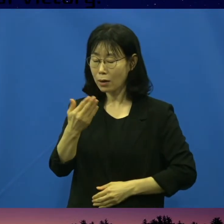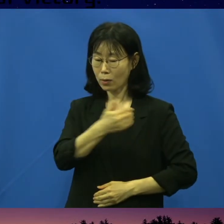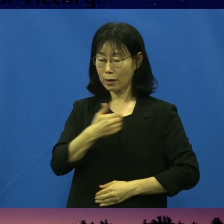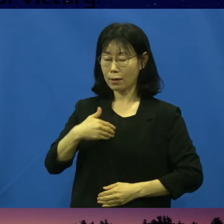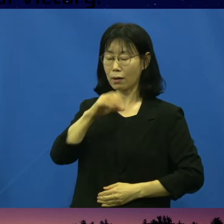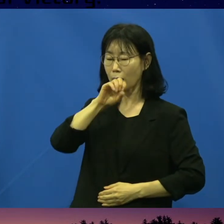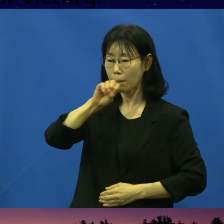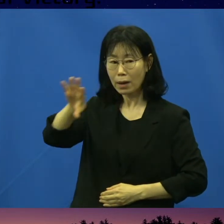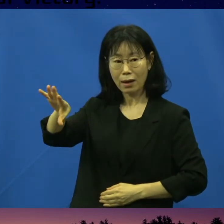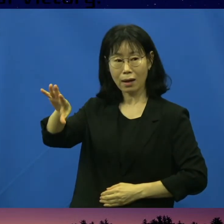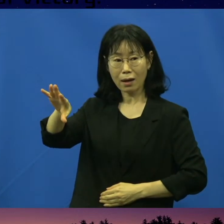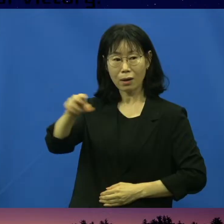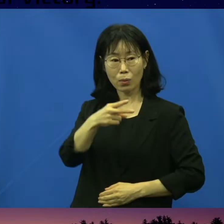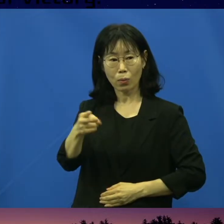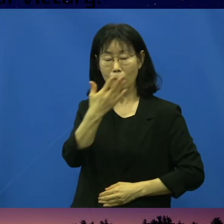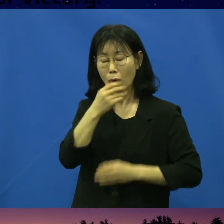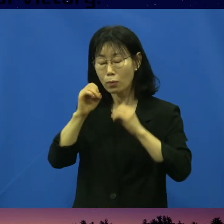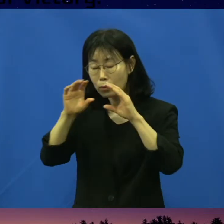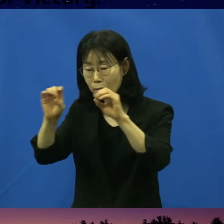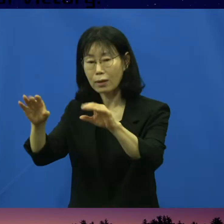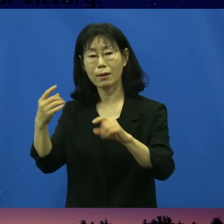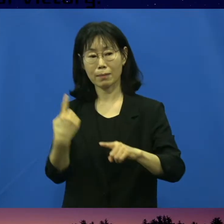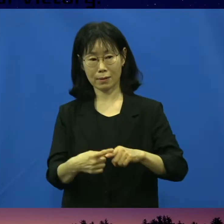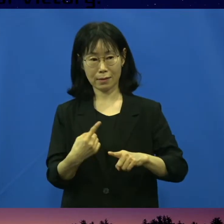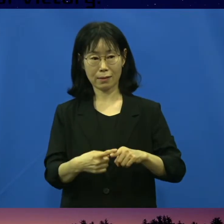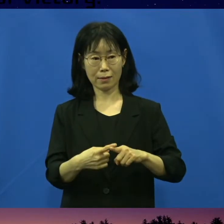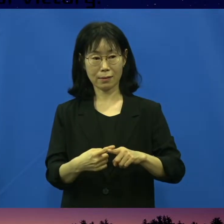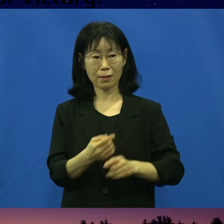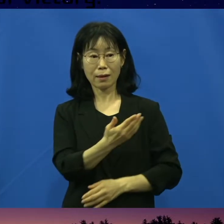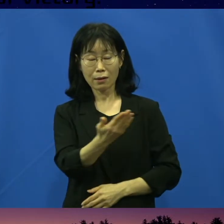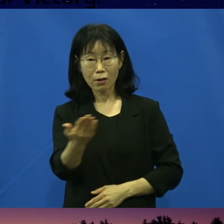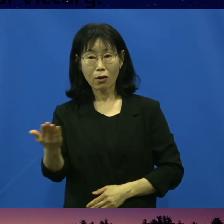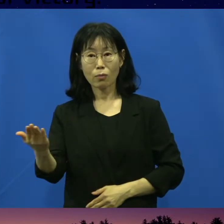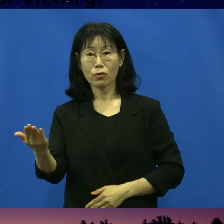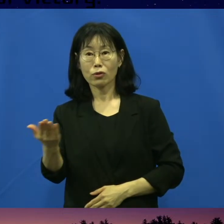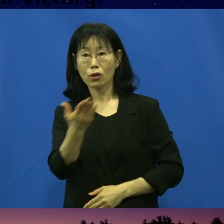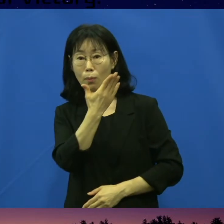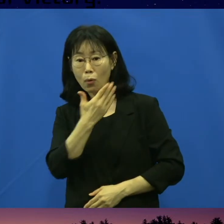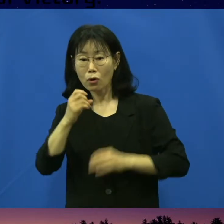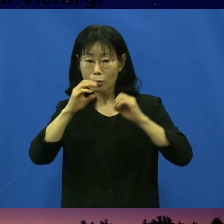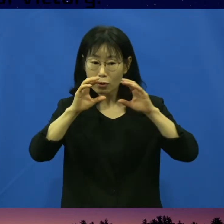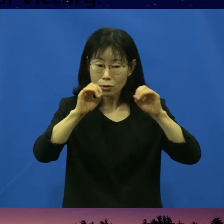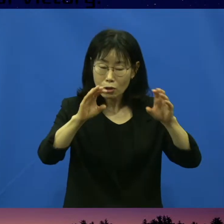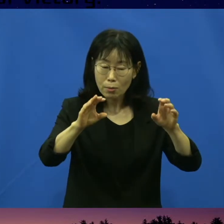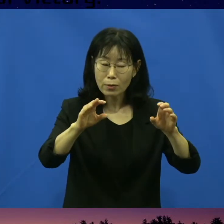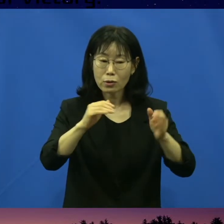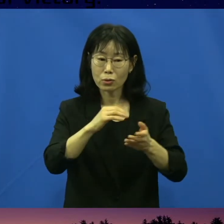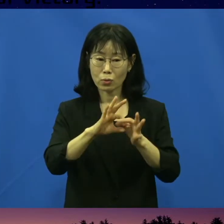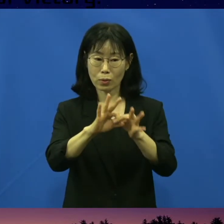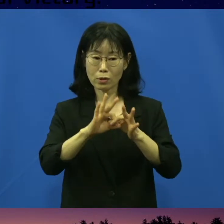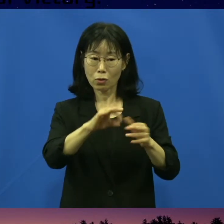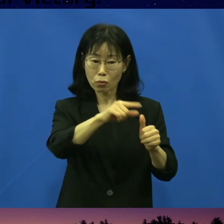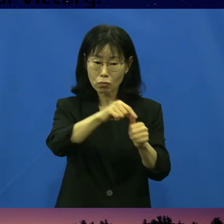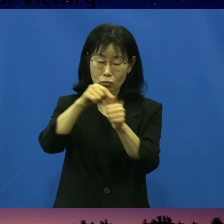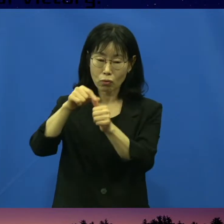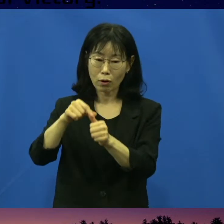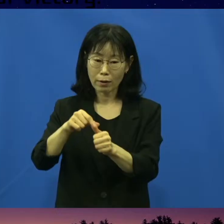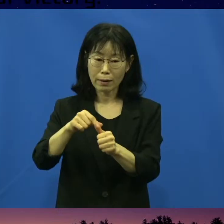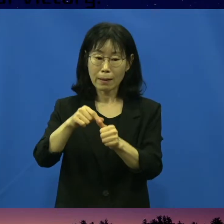거예요. 사랑하는 성도 여러분, 여러분들이 전한 복음으로 살아난 사람이 몇 사람 됩니까?